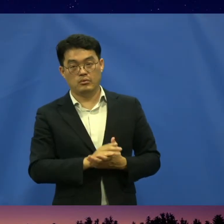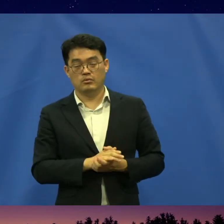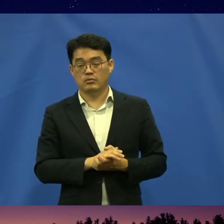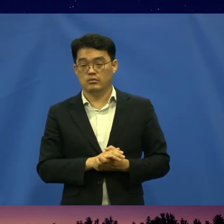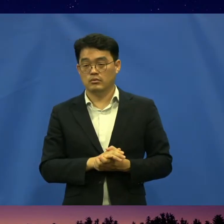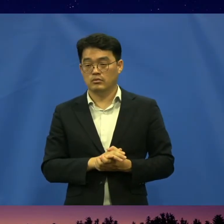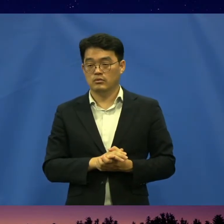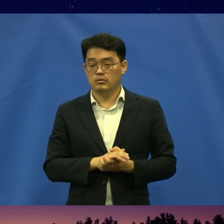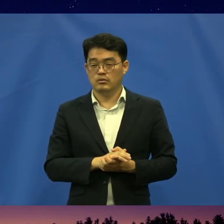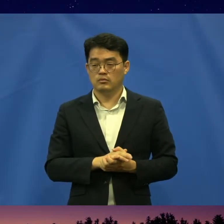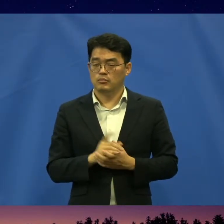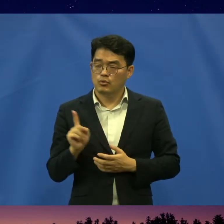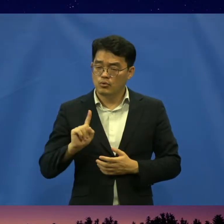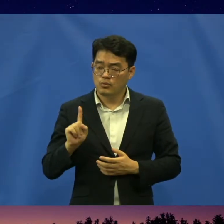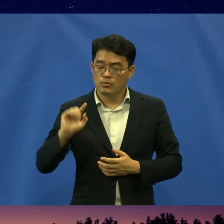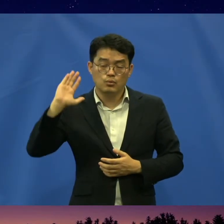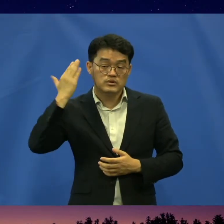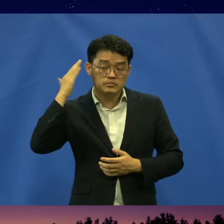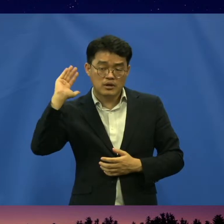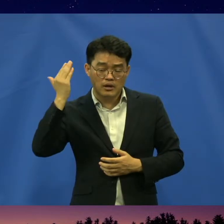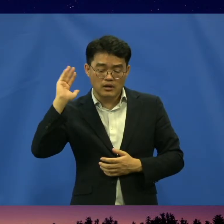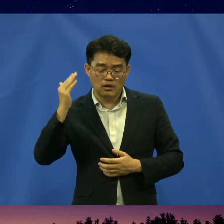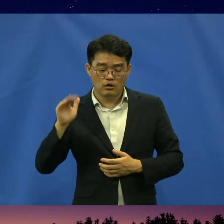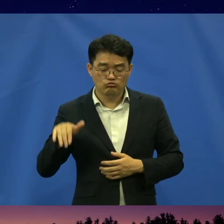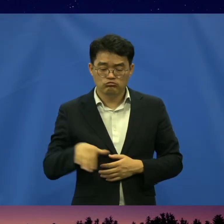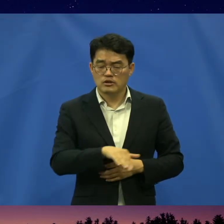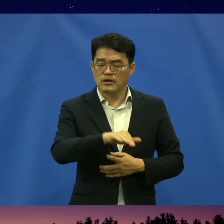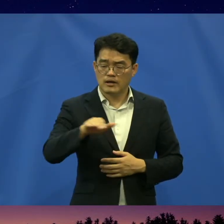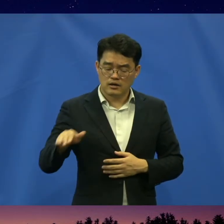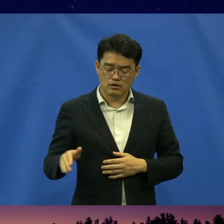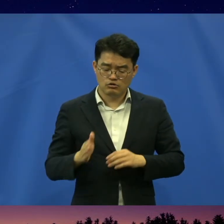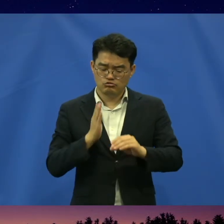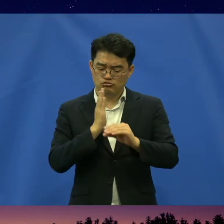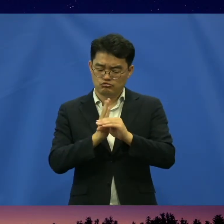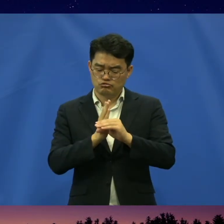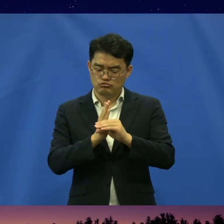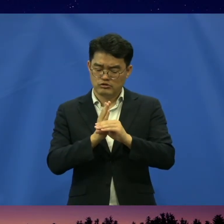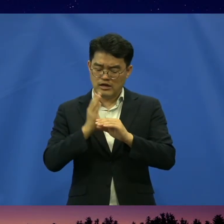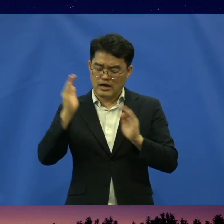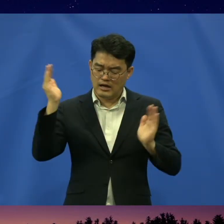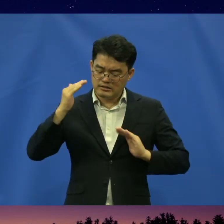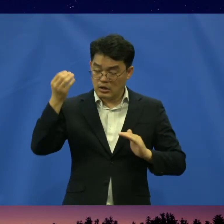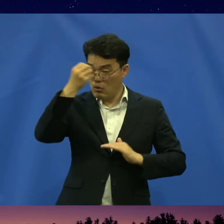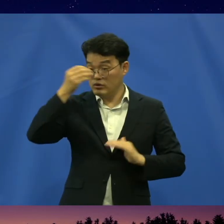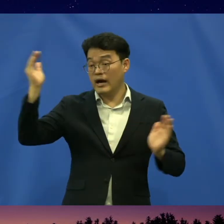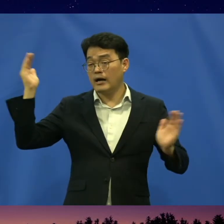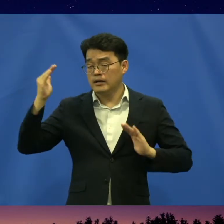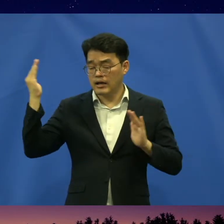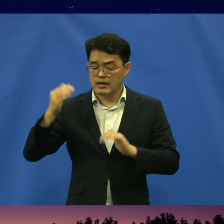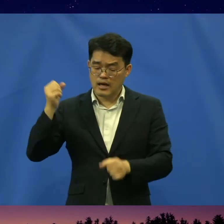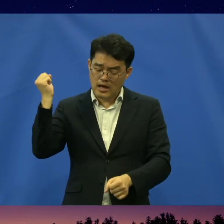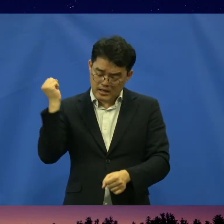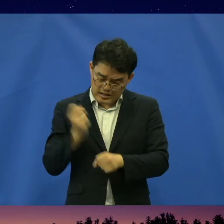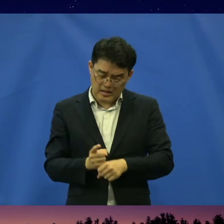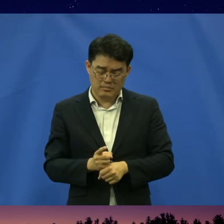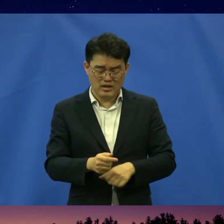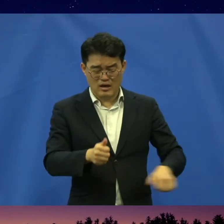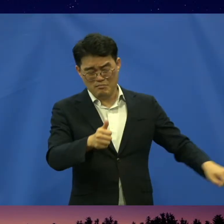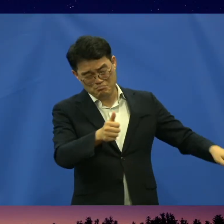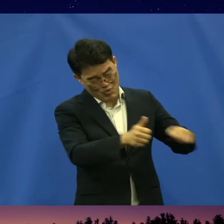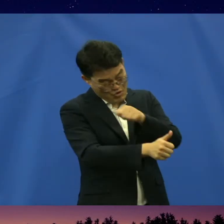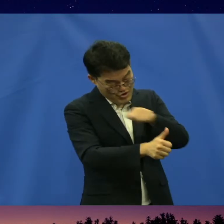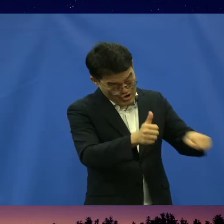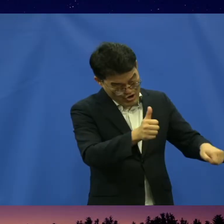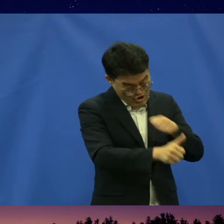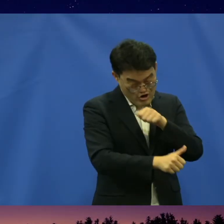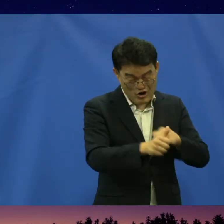나왔대요. 뭐 하여튼 우리가 뭐 몇 살까지 뭐 중학생, 뭐 고등학생만 해도 이미 폭력적인 장면에 수없이 노출이